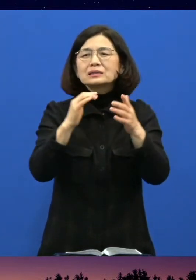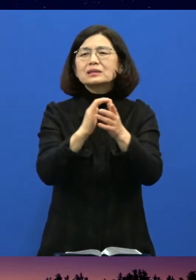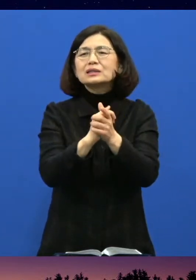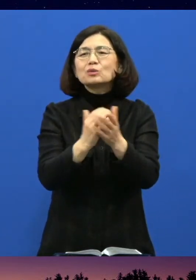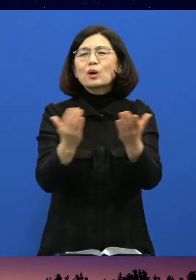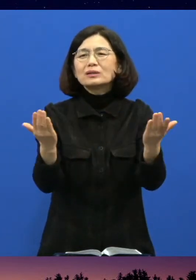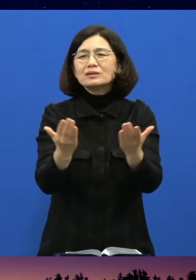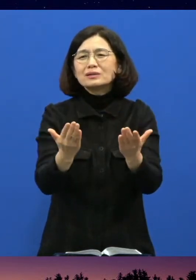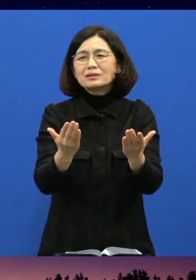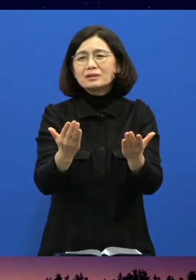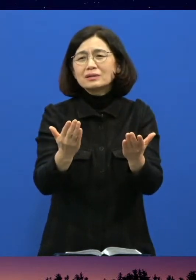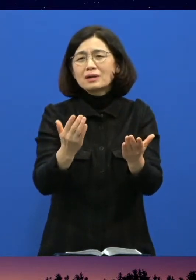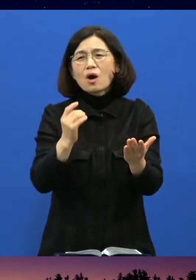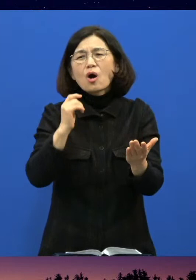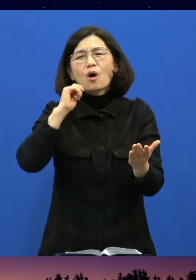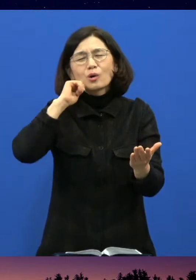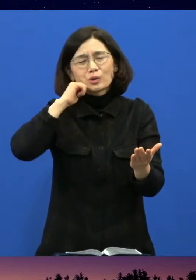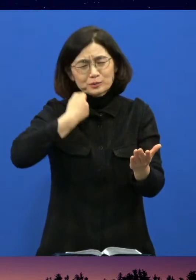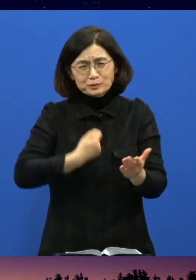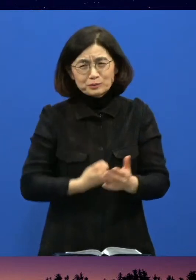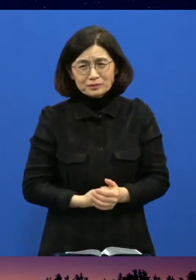여러분, 기도가 생각보다 어려워요.